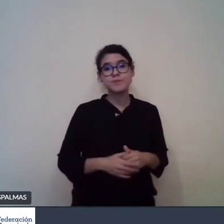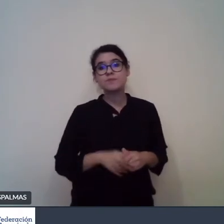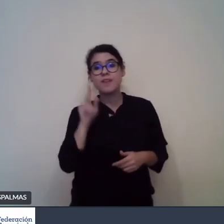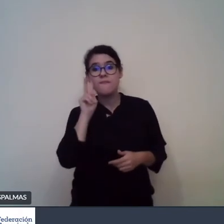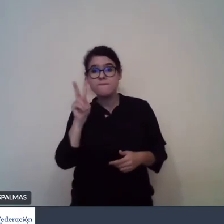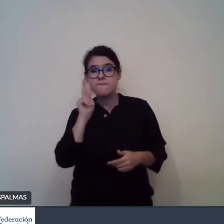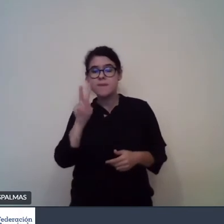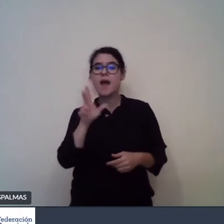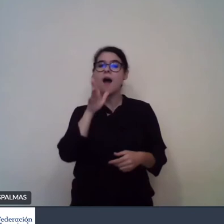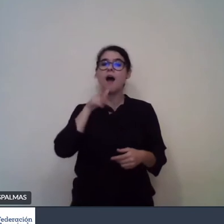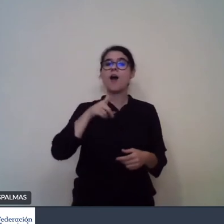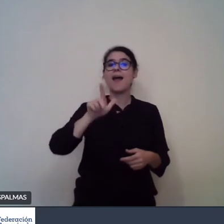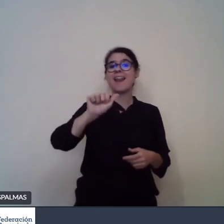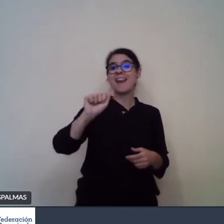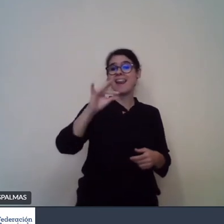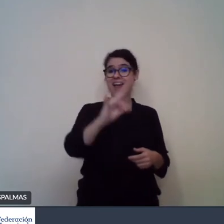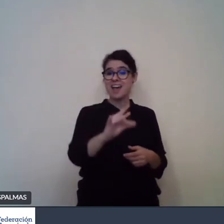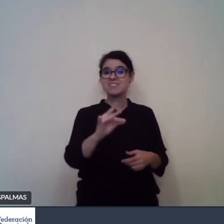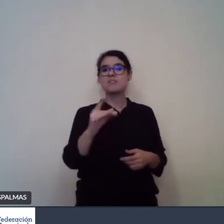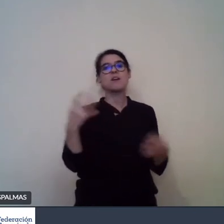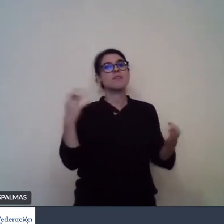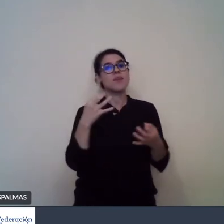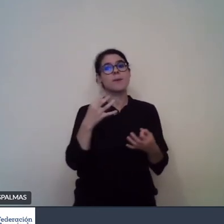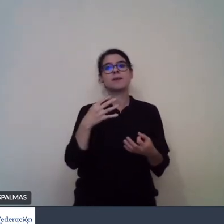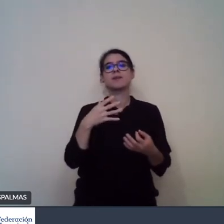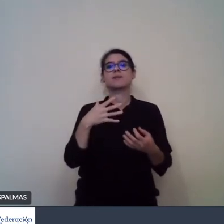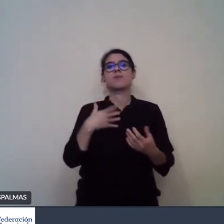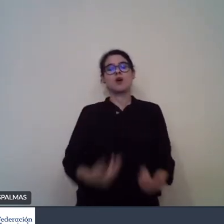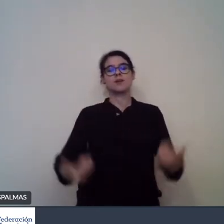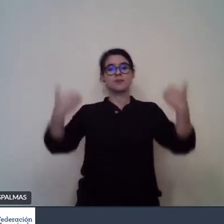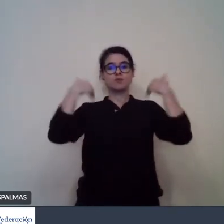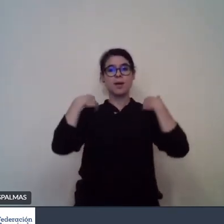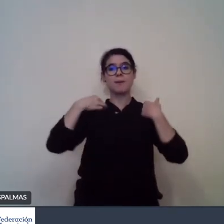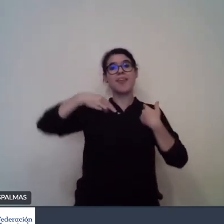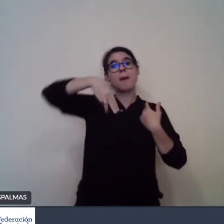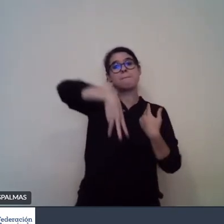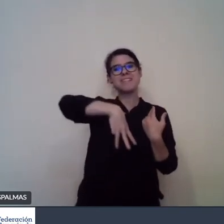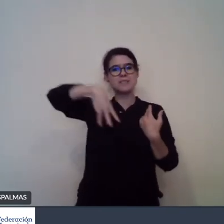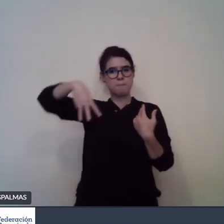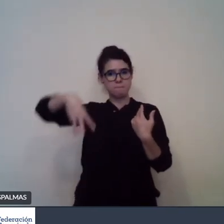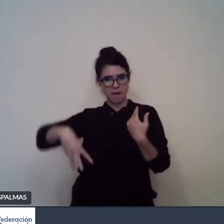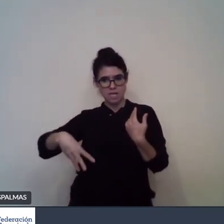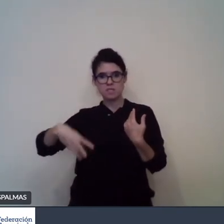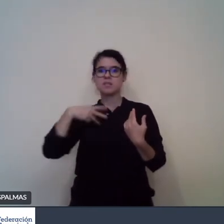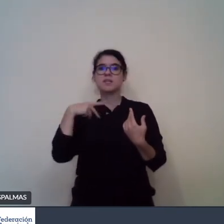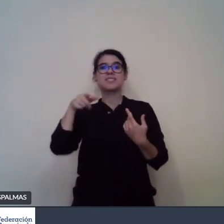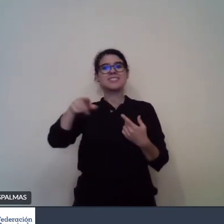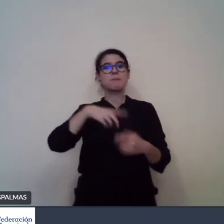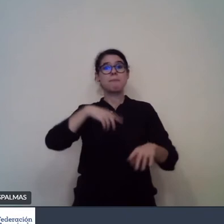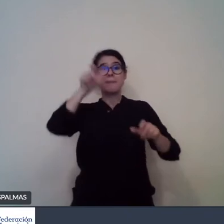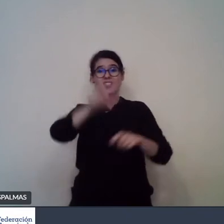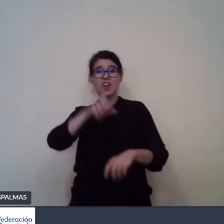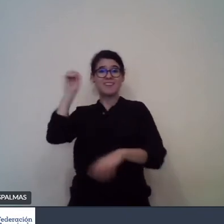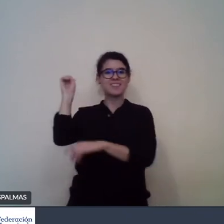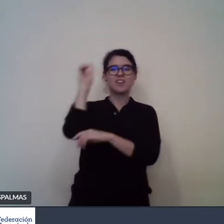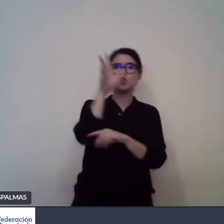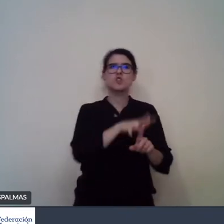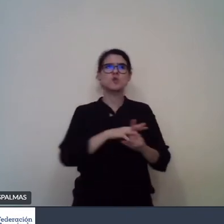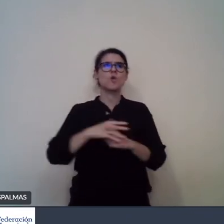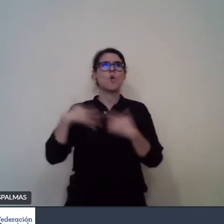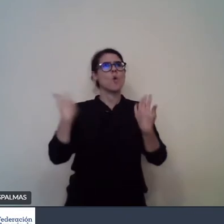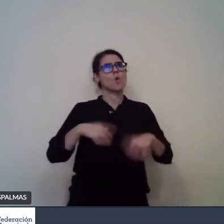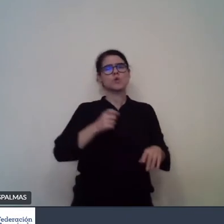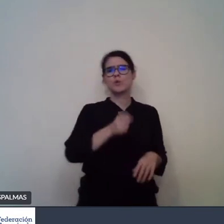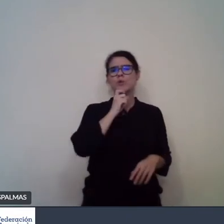tendría que ocuparse del mismatch que se produce aquí y de este tirador. Es una situación muy compleja. Si no jugarán el